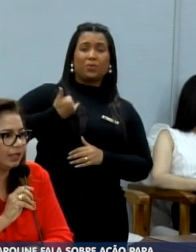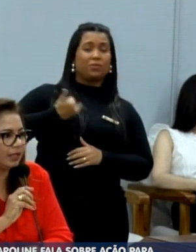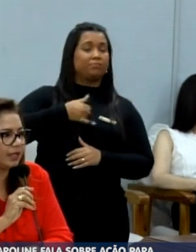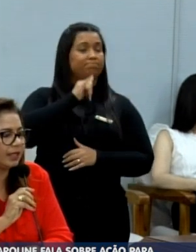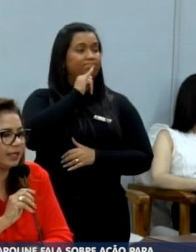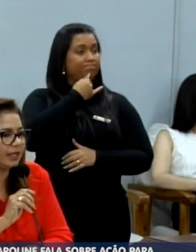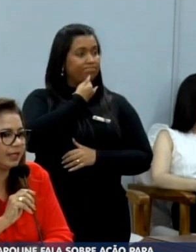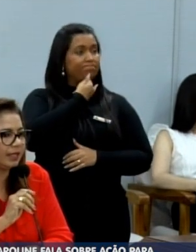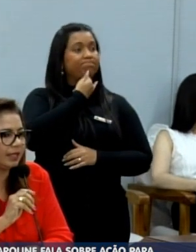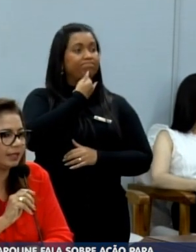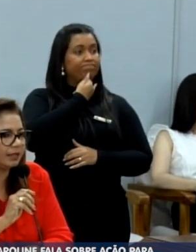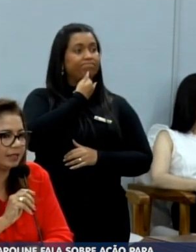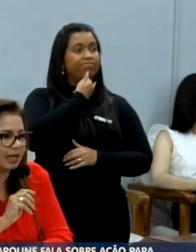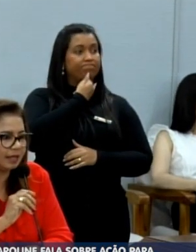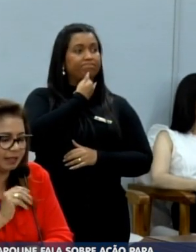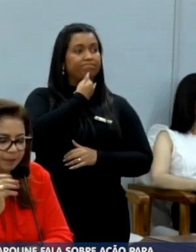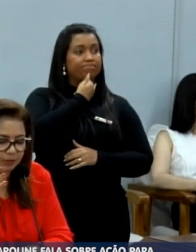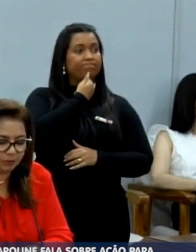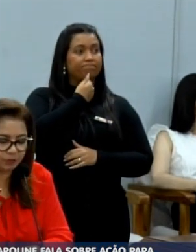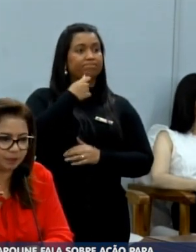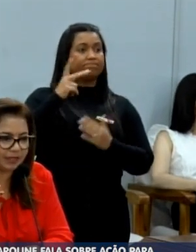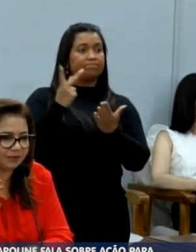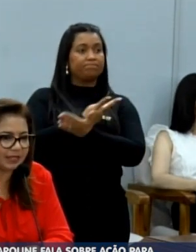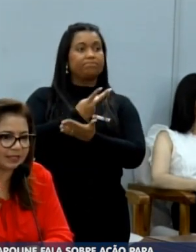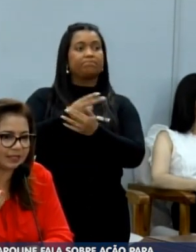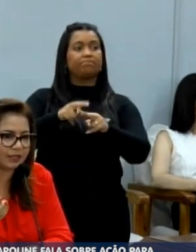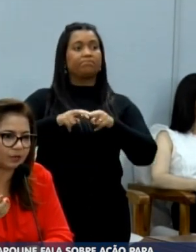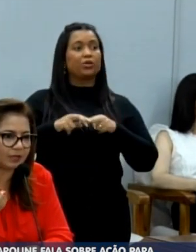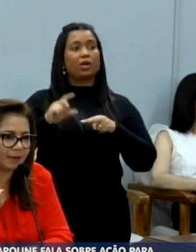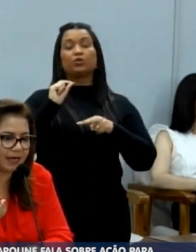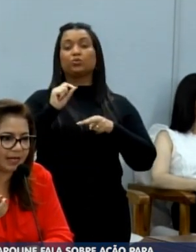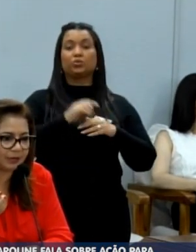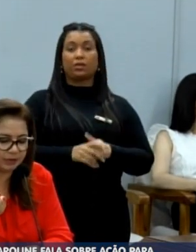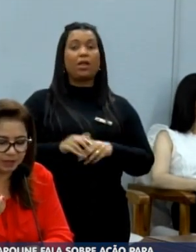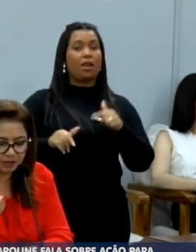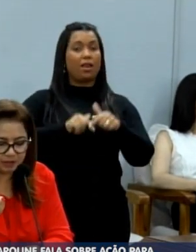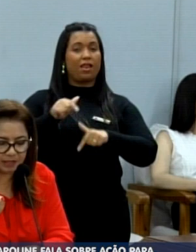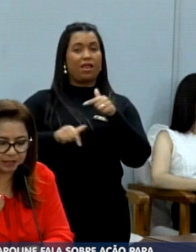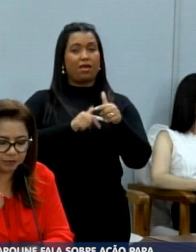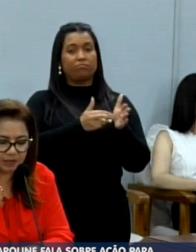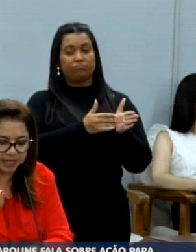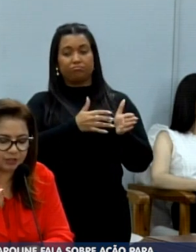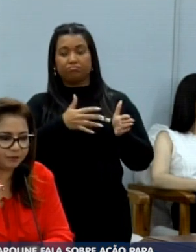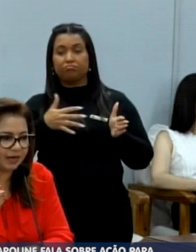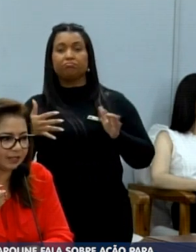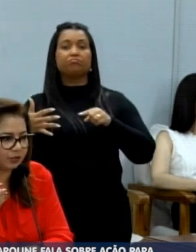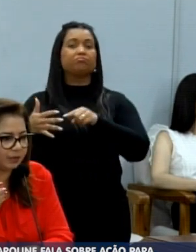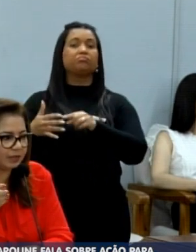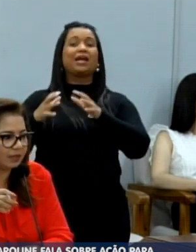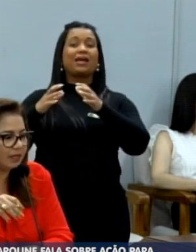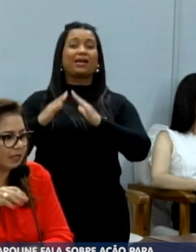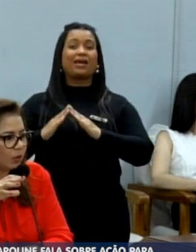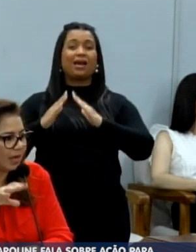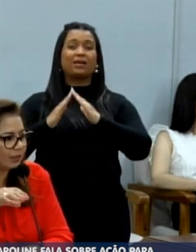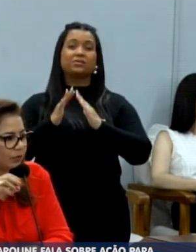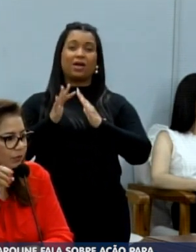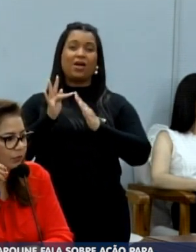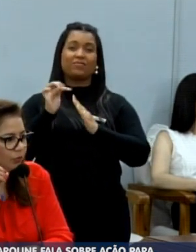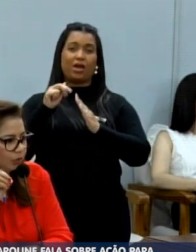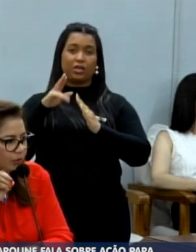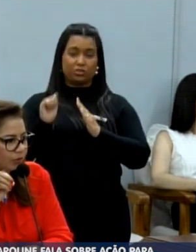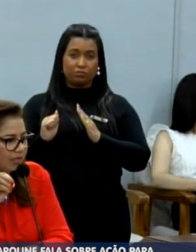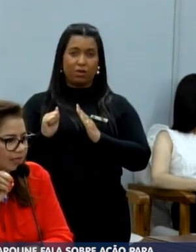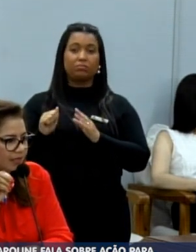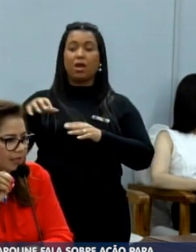triste que se dá, né, pela finalização do trabalho do Lar de Fátima em